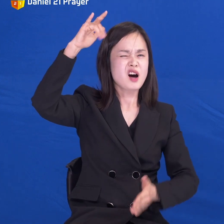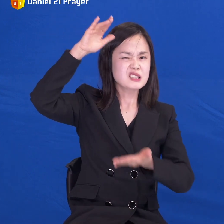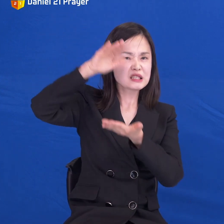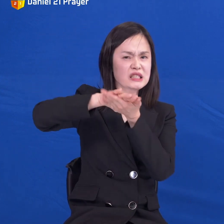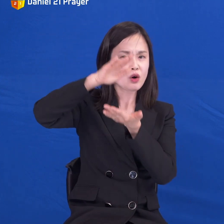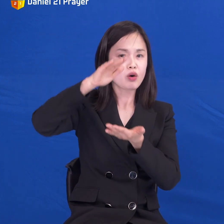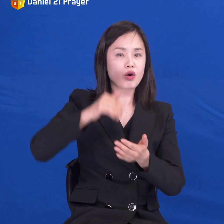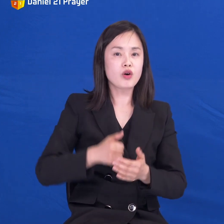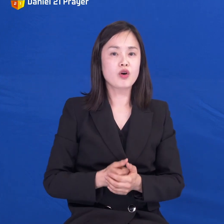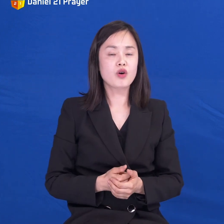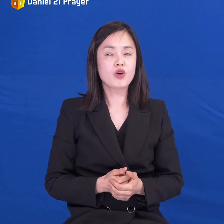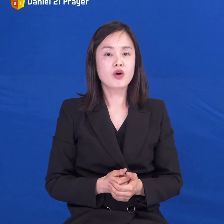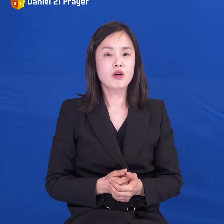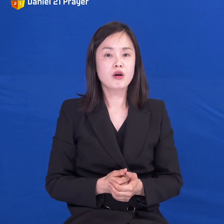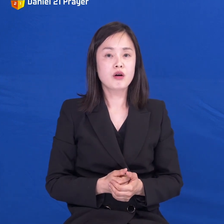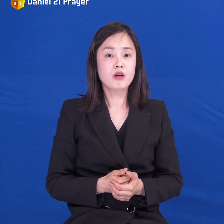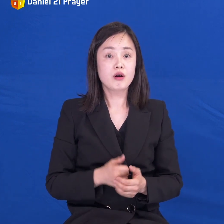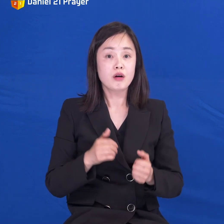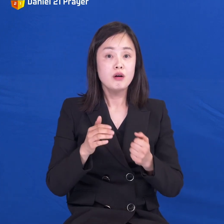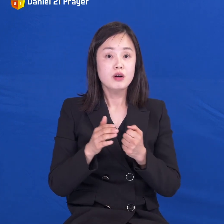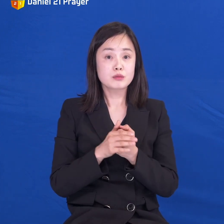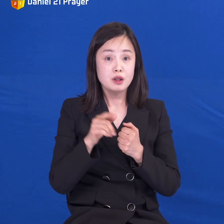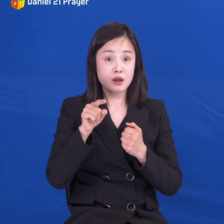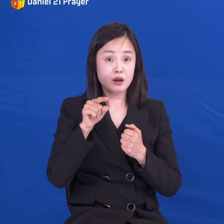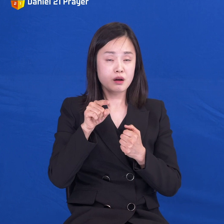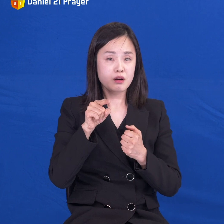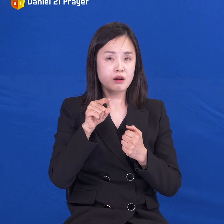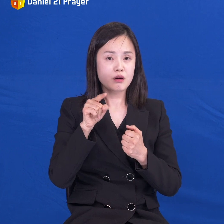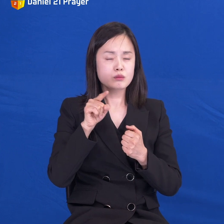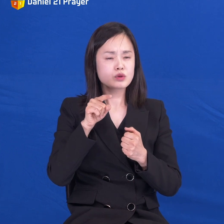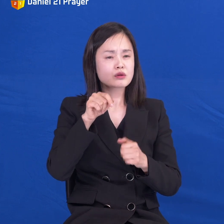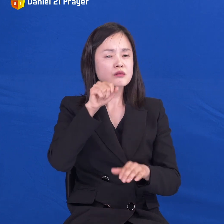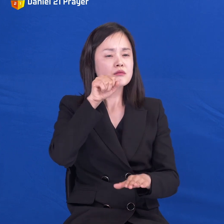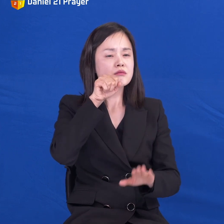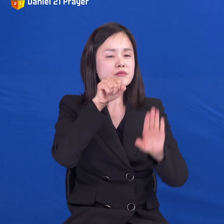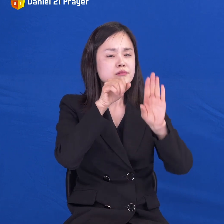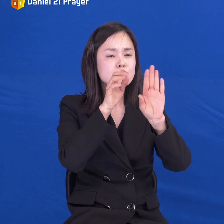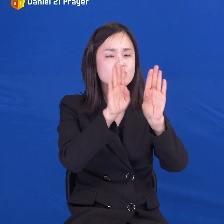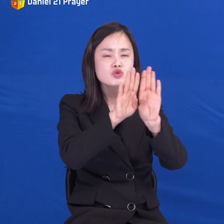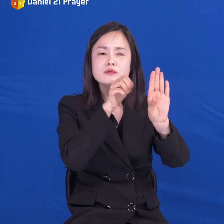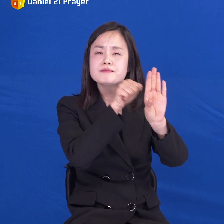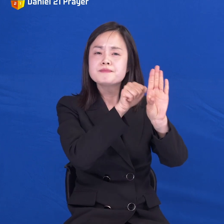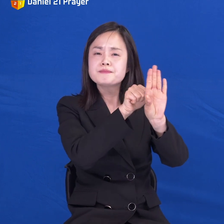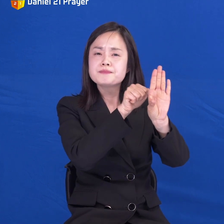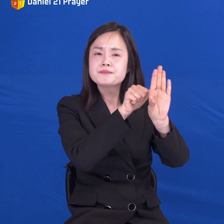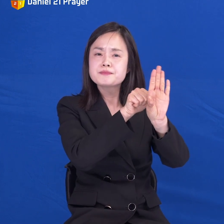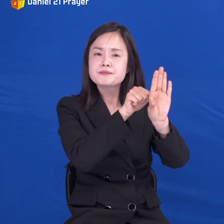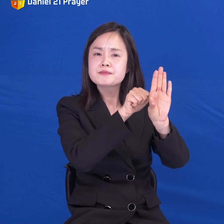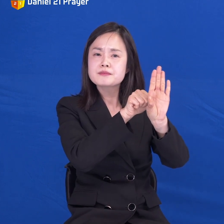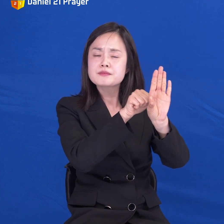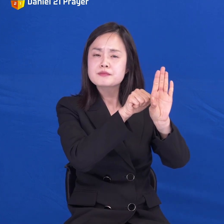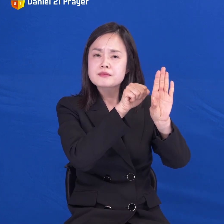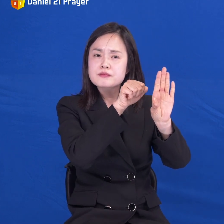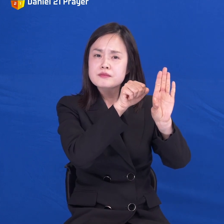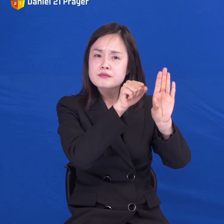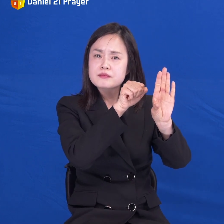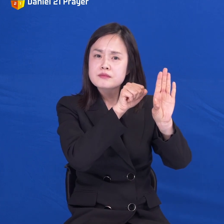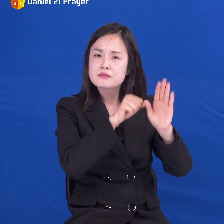켜놓고 불 쪽을 향해서 누워있는 거예요. 노크를 해도 응답이 없어요. 그래서 살살 제가